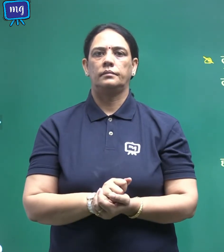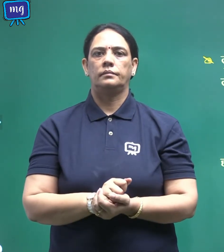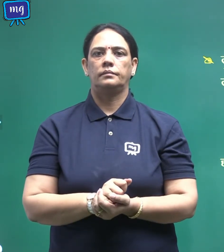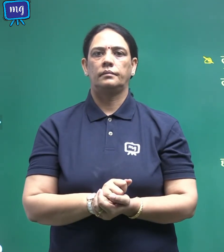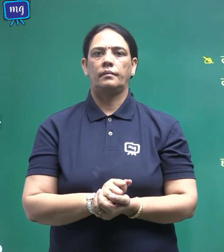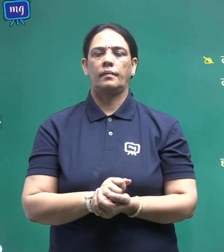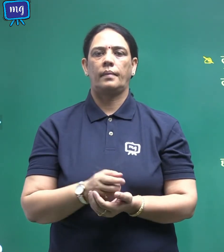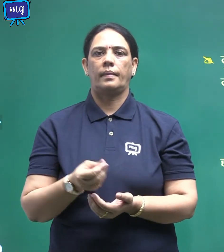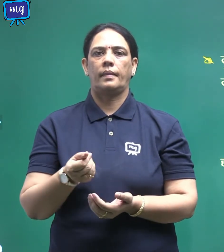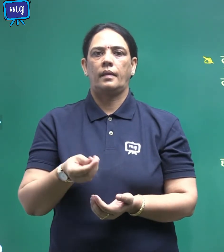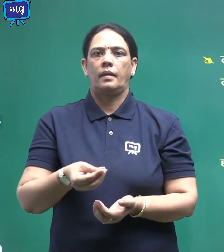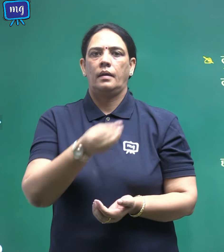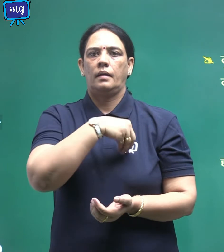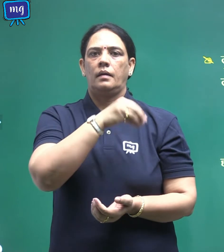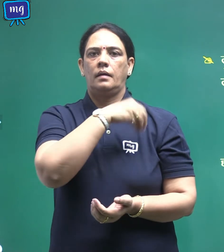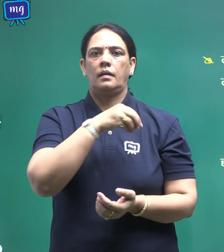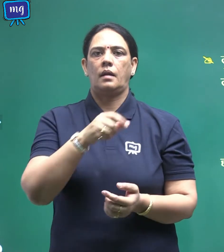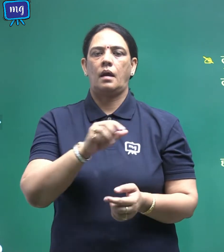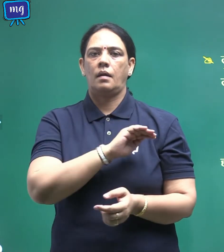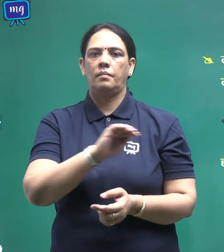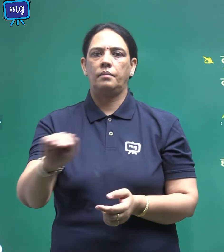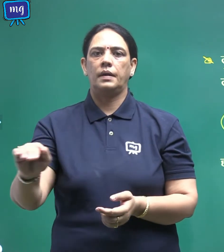लाभ बटे